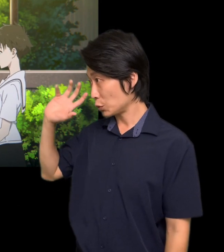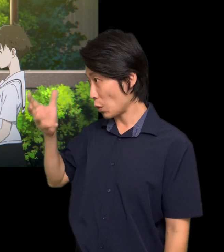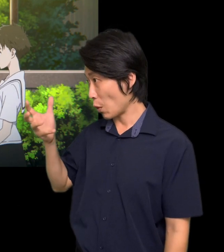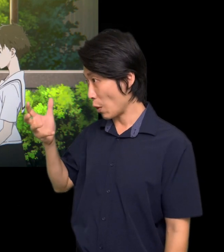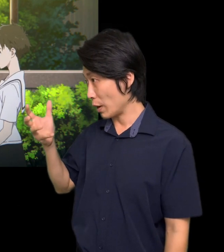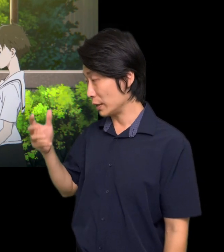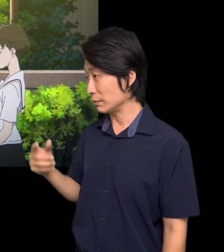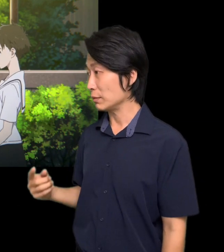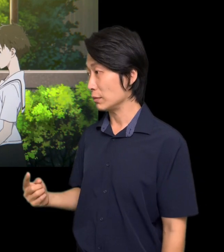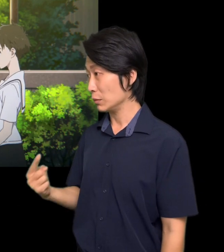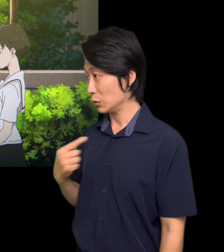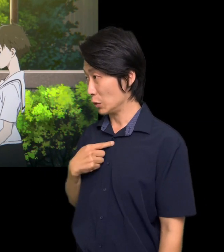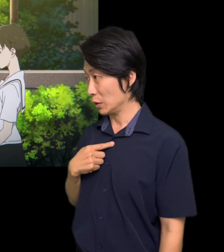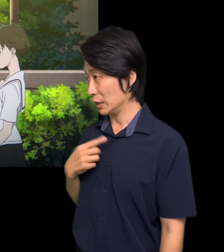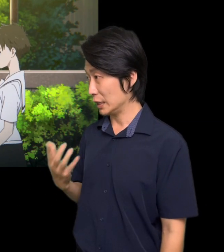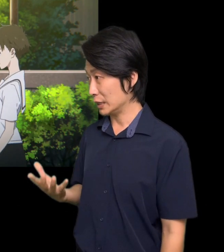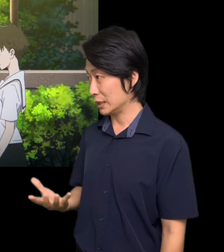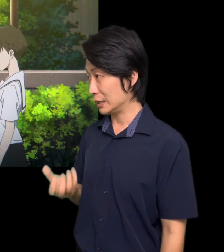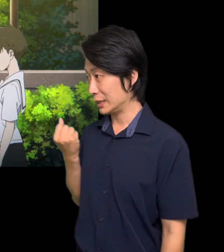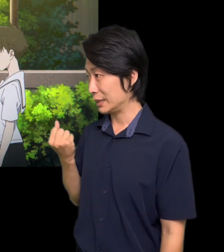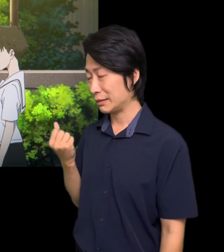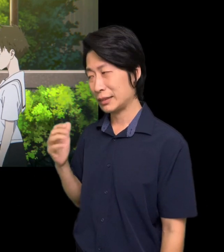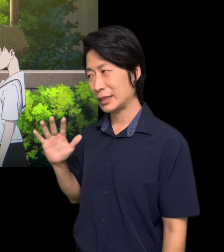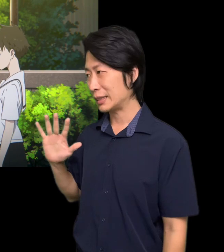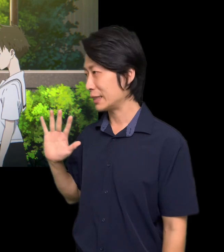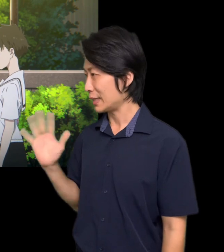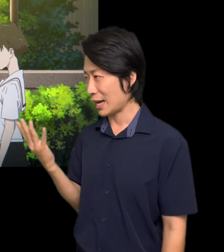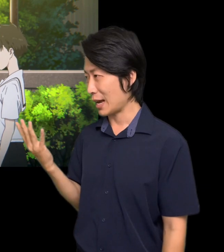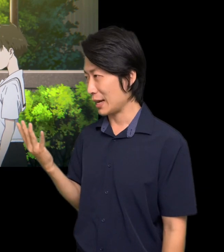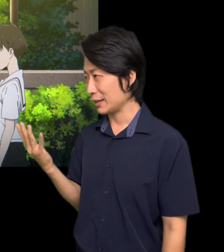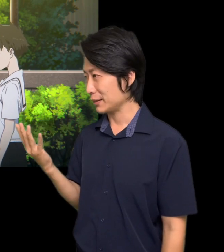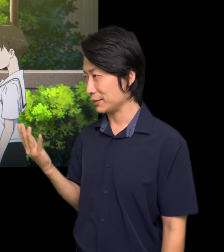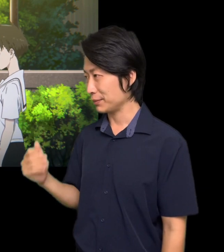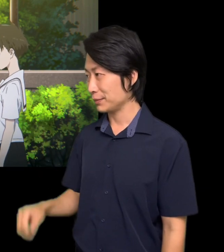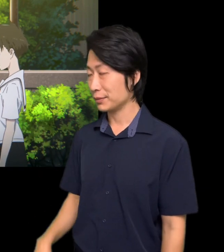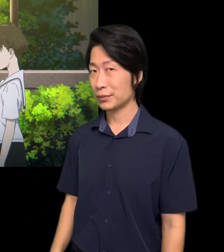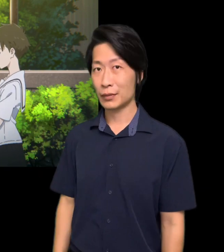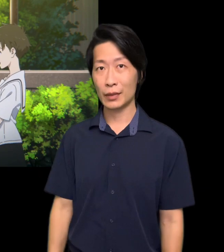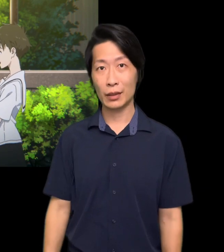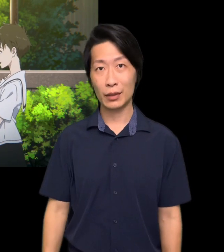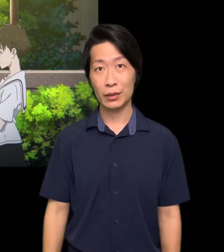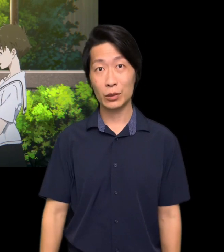すごいね。私、自信ないよ。 すごい。私、自信ない。